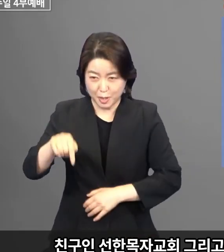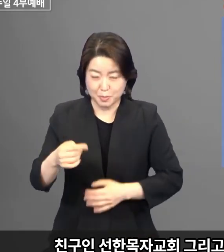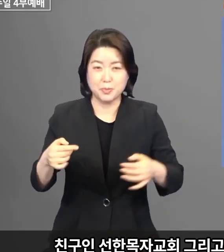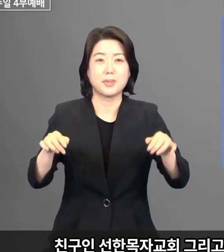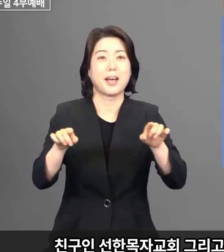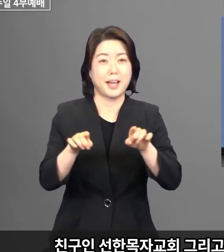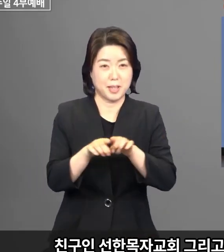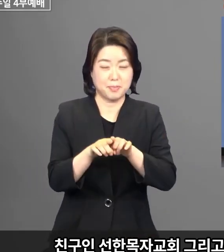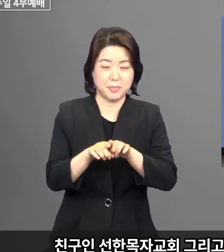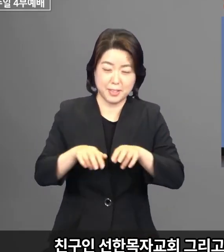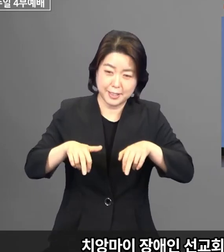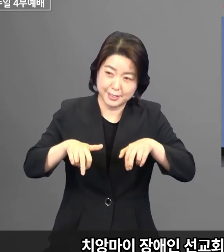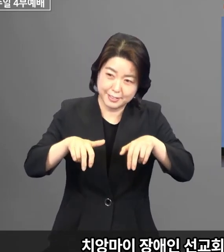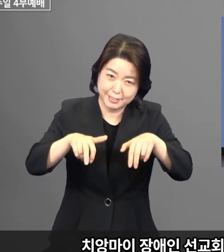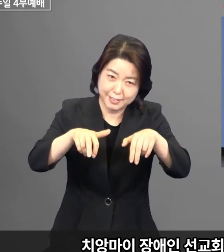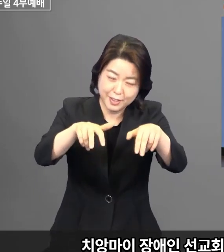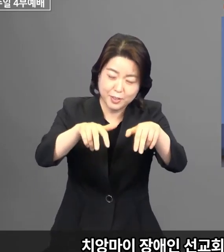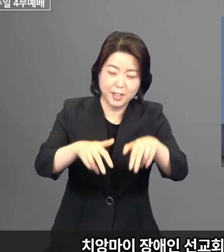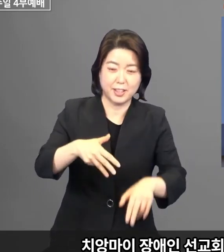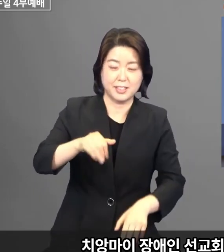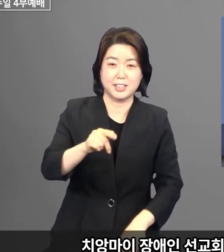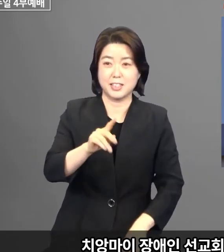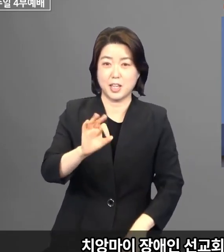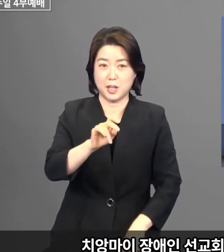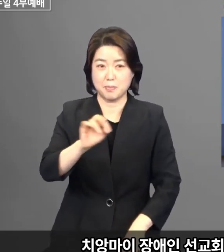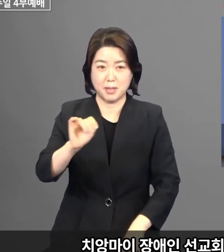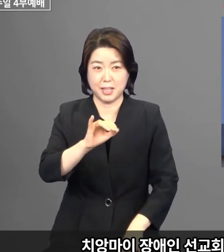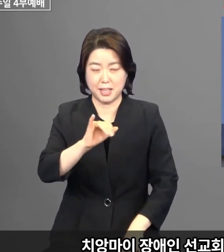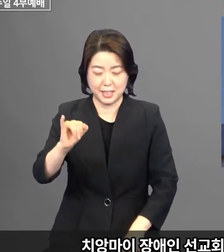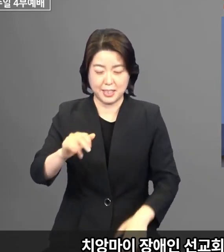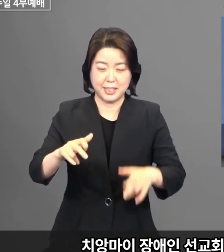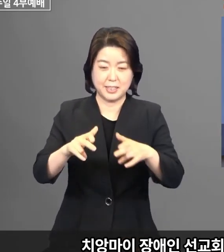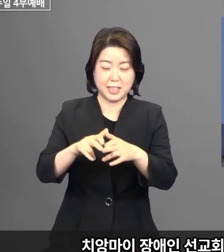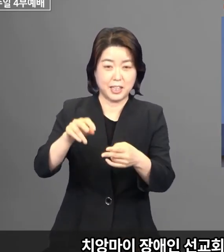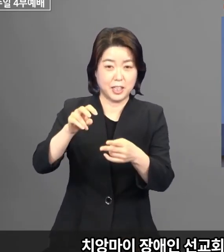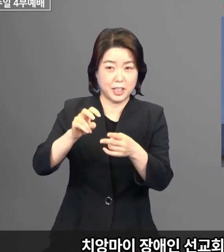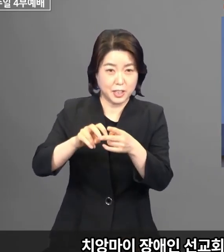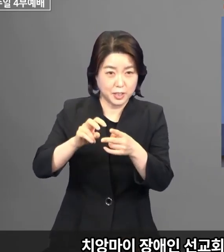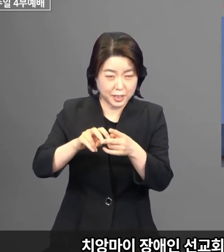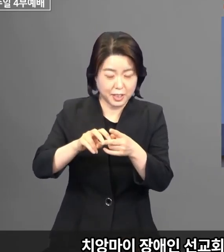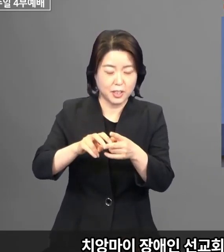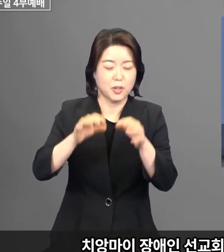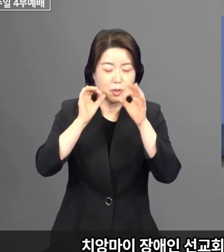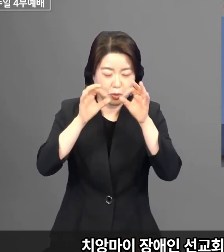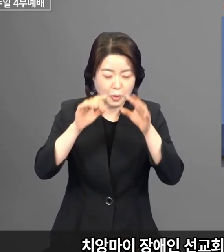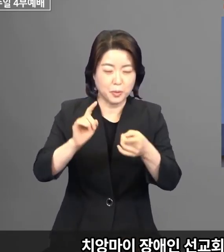선한사랑부와 함께 걸어가는 치앙마이 장애인 선교의 길을 나누려고 합니다.